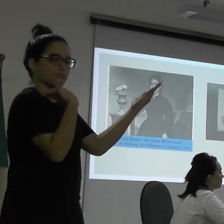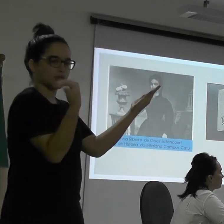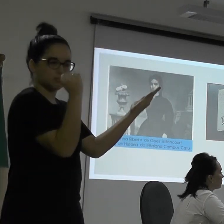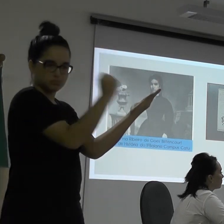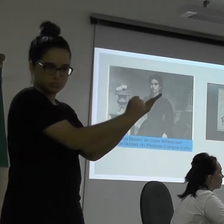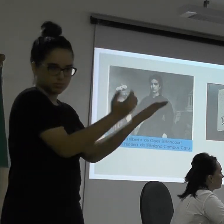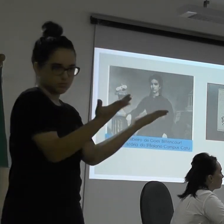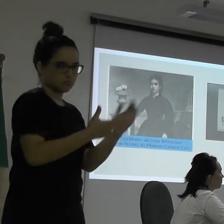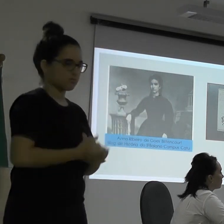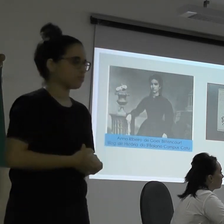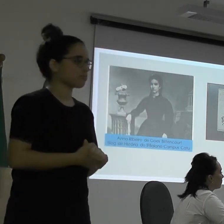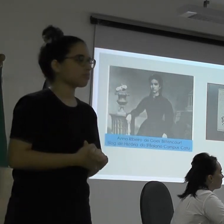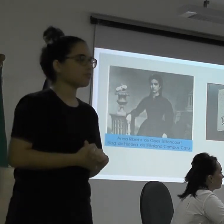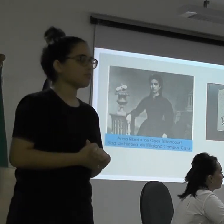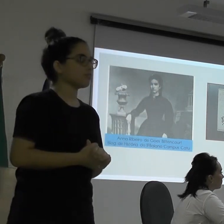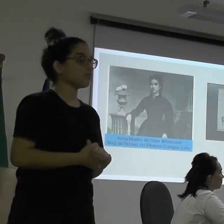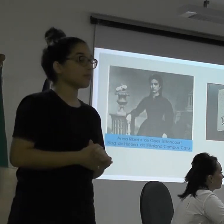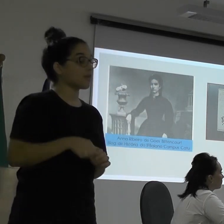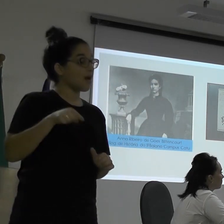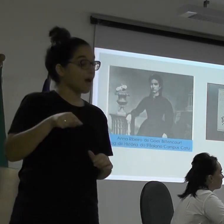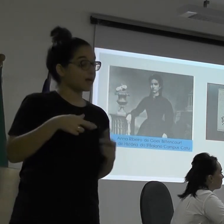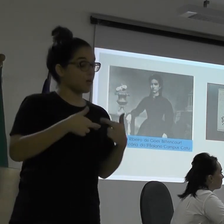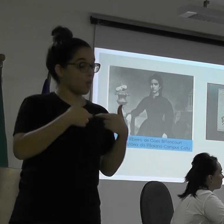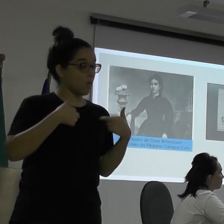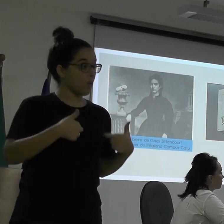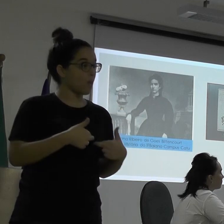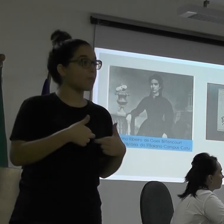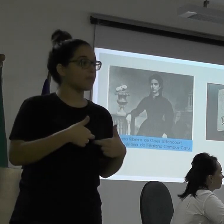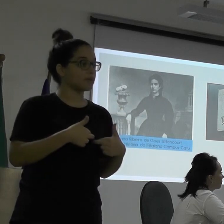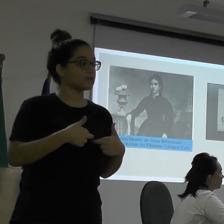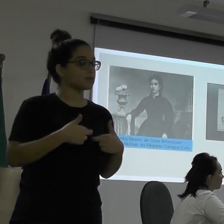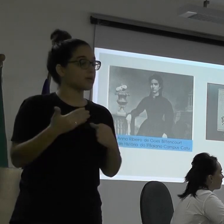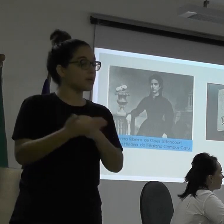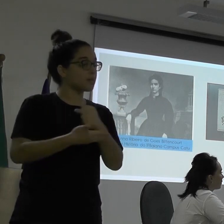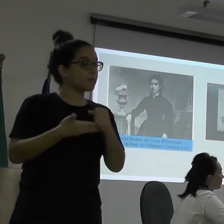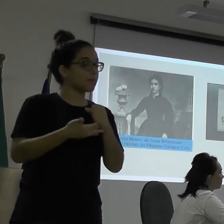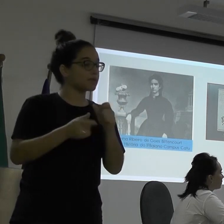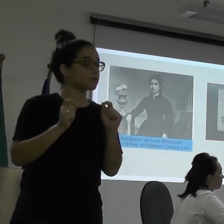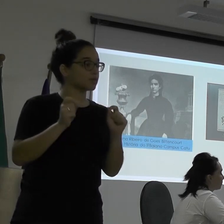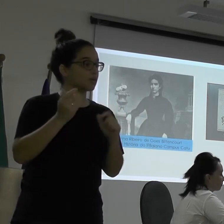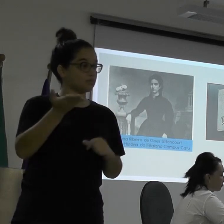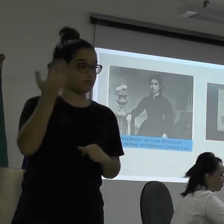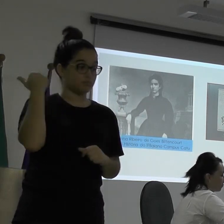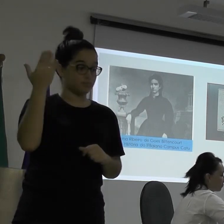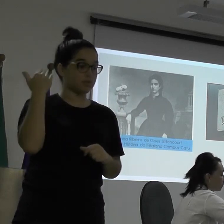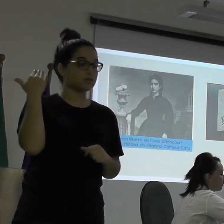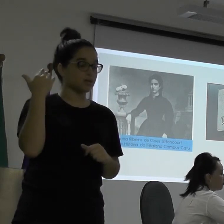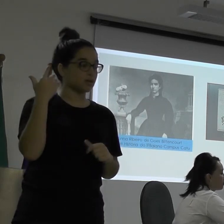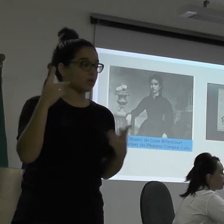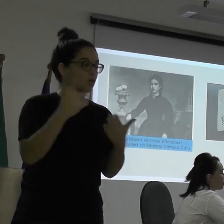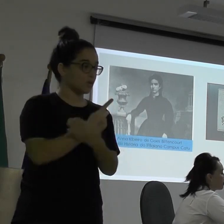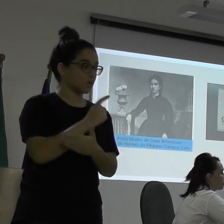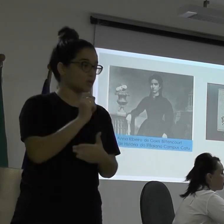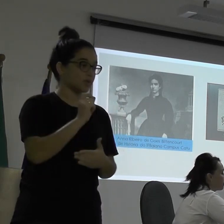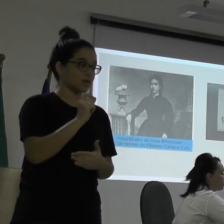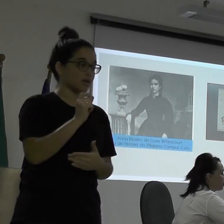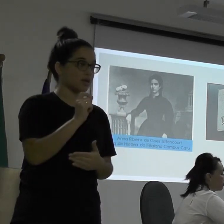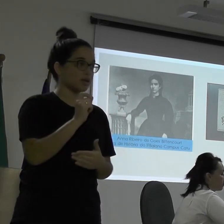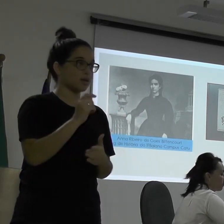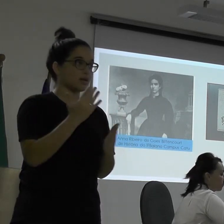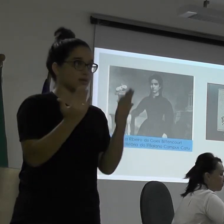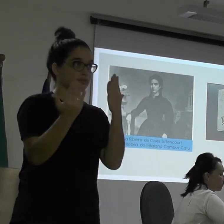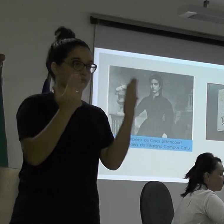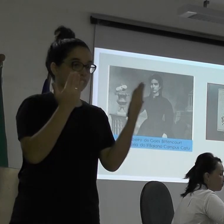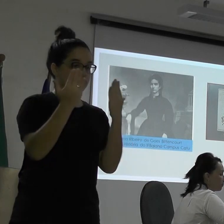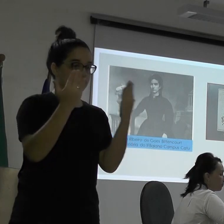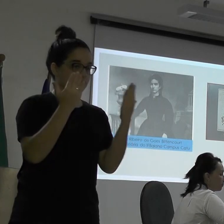Nelly Novaes Coelho, este romance foi inspirado numa tragédia de Racine, que por sua vez se inspirou no episódio bíblico em